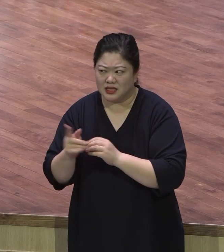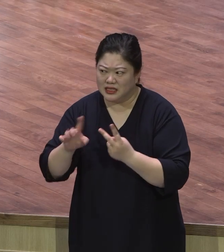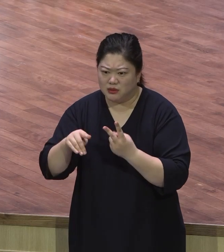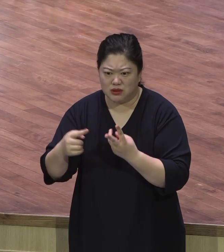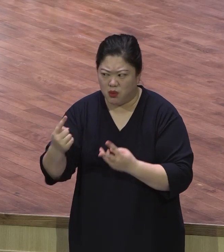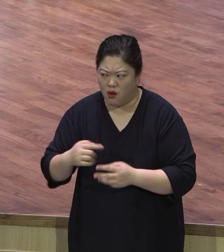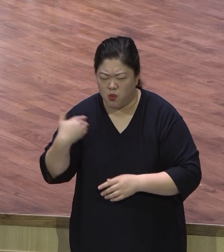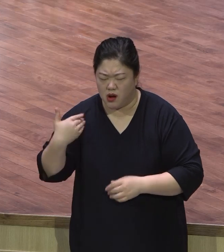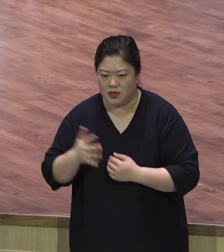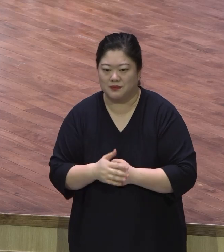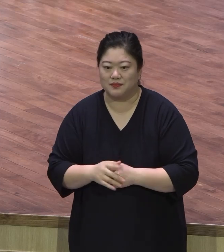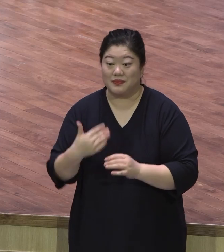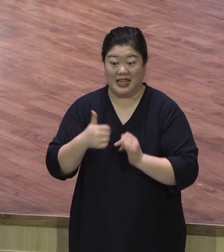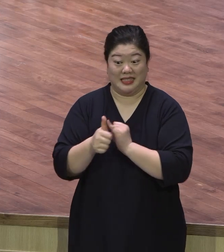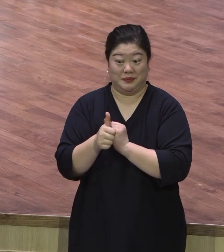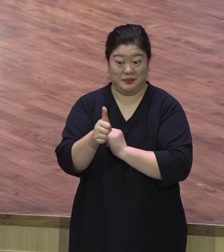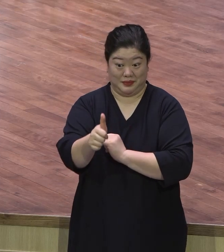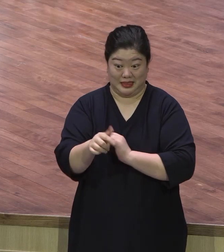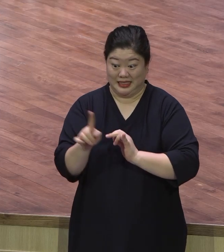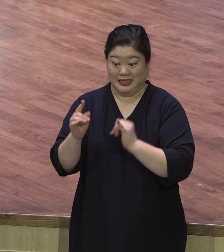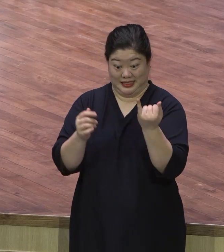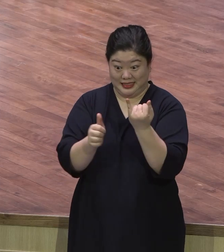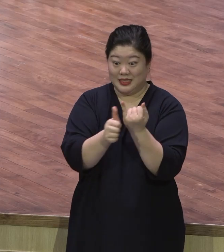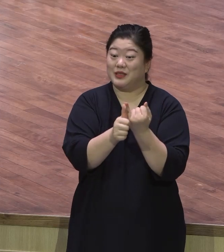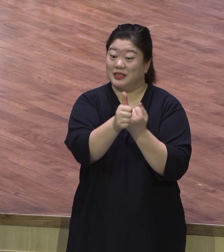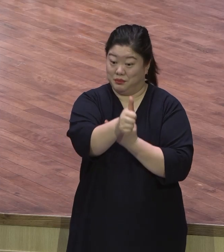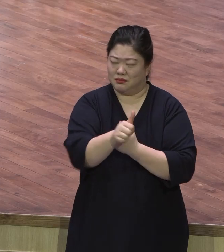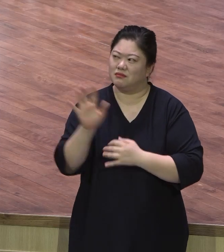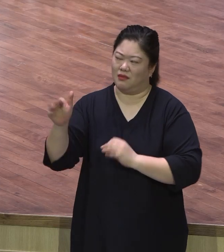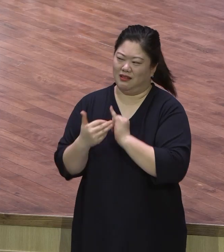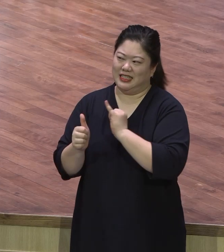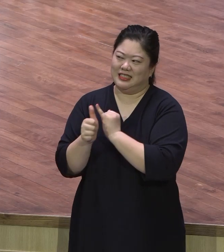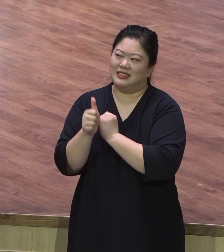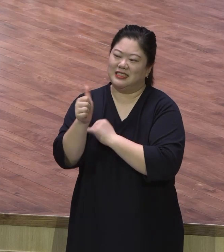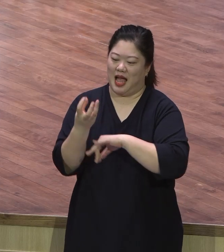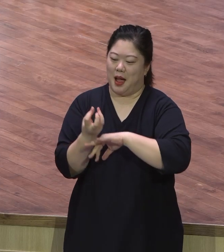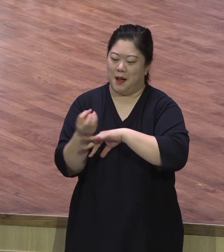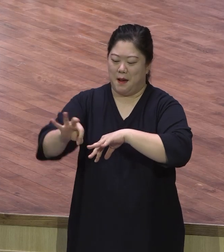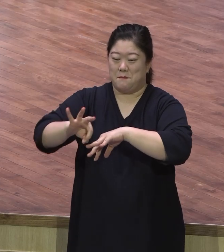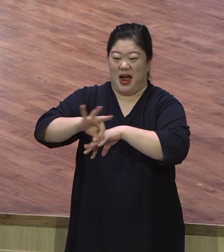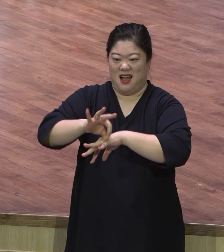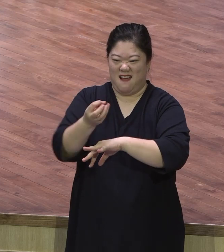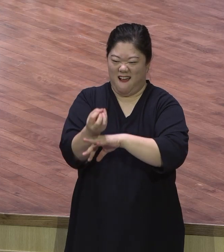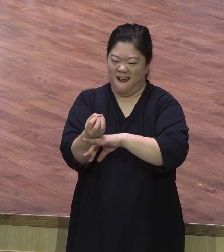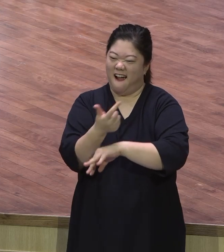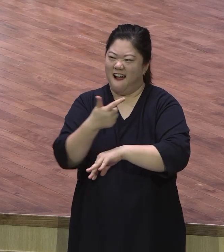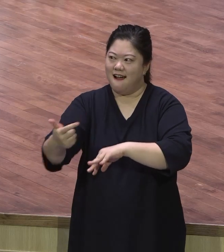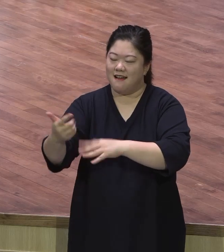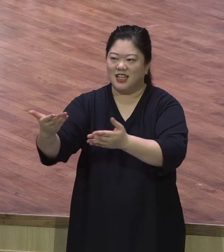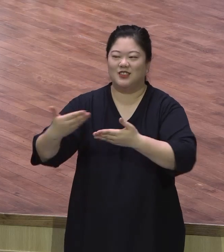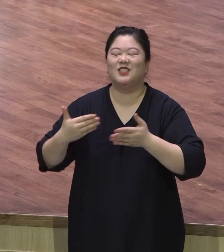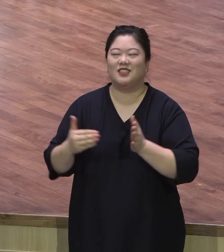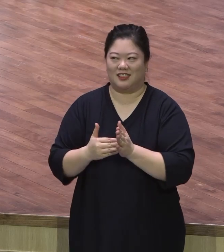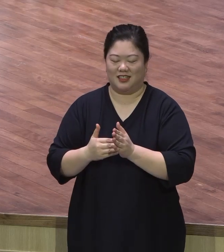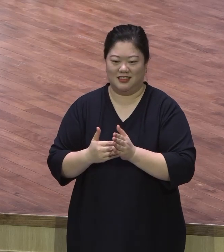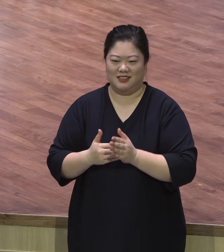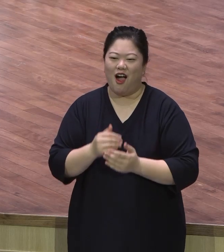했어요 남편이 다이아반지를 해줬대요 다이아반지 다이아반지를 다 해줬는데 다이아반지가 컸던가 봐 그러니까 너무